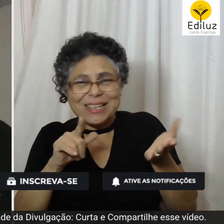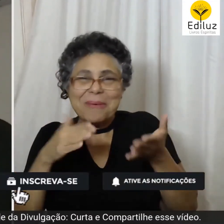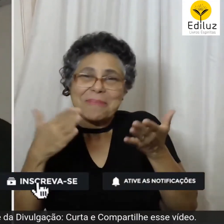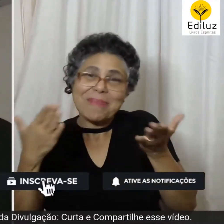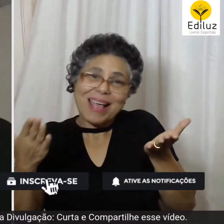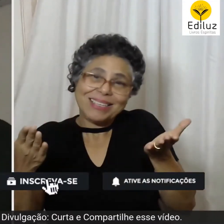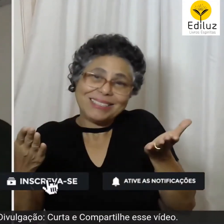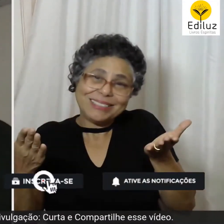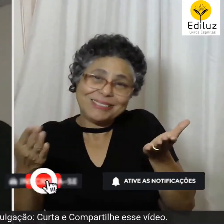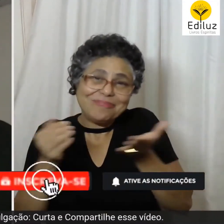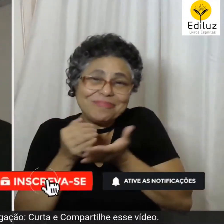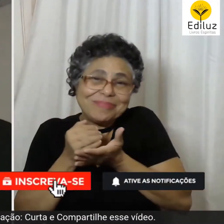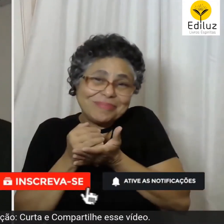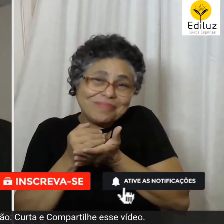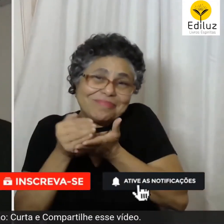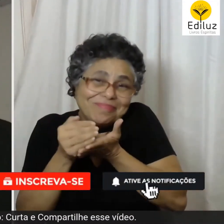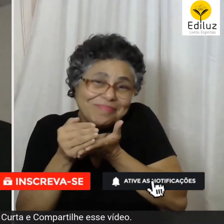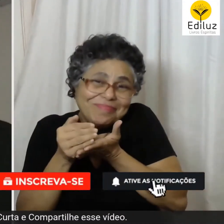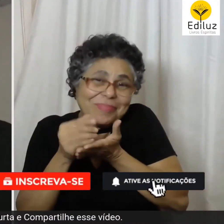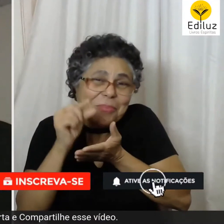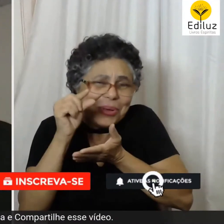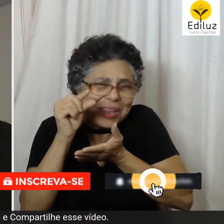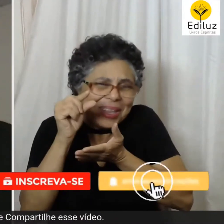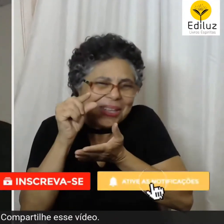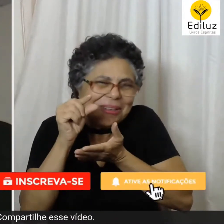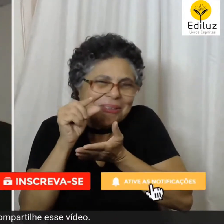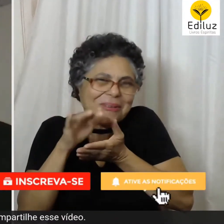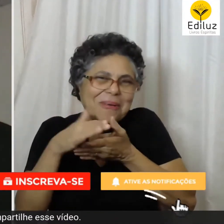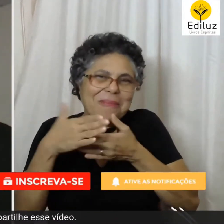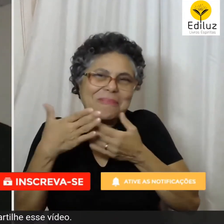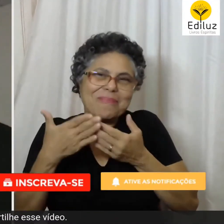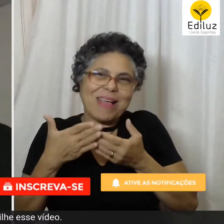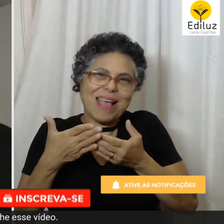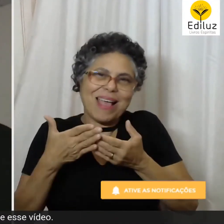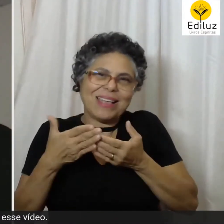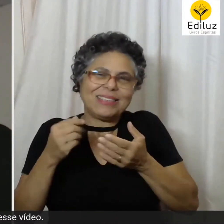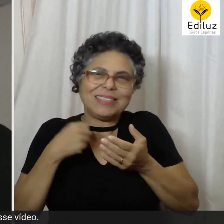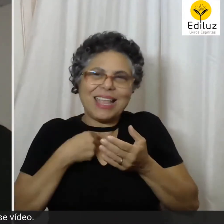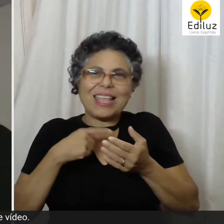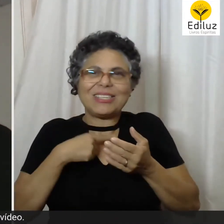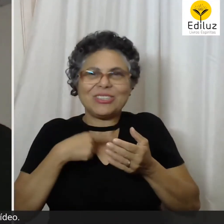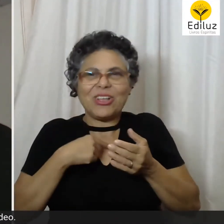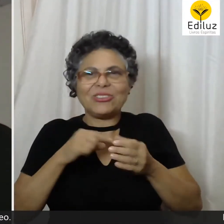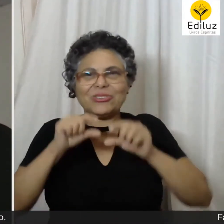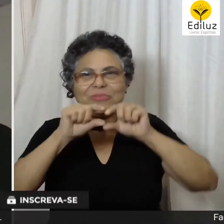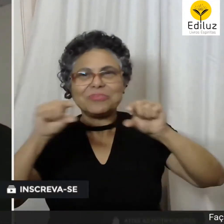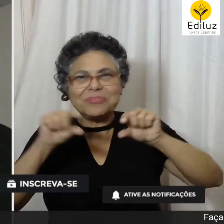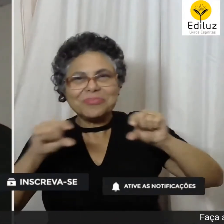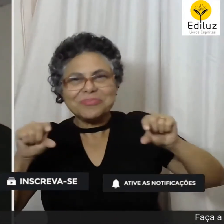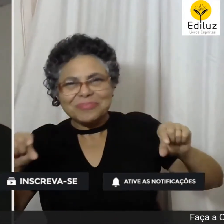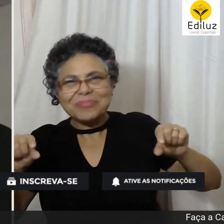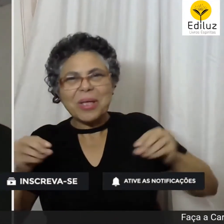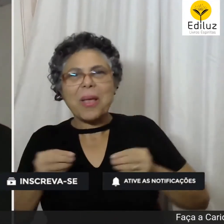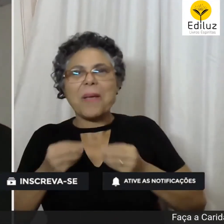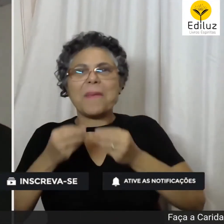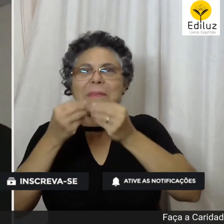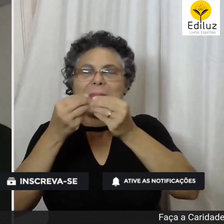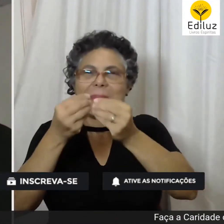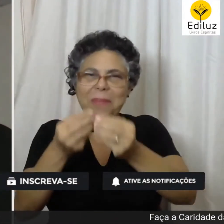avançamos um pouquinho, né? Mas está aí os nossos endereços, deixem as